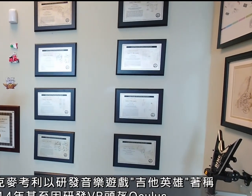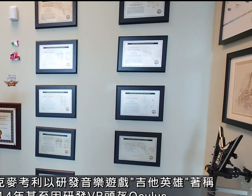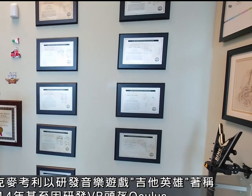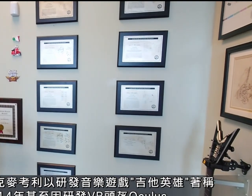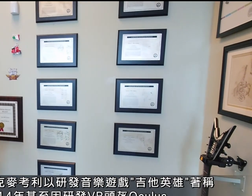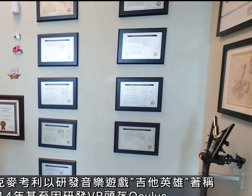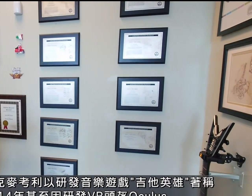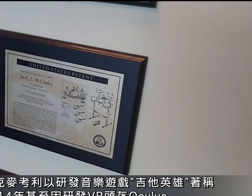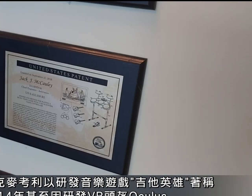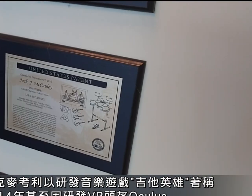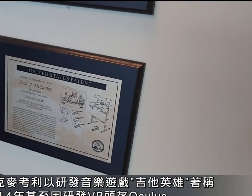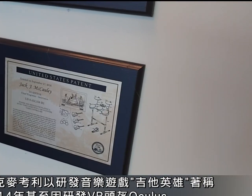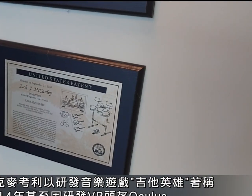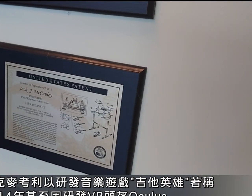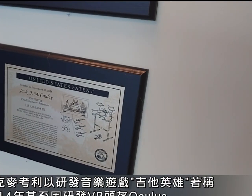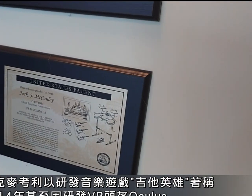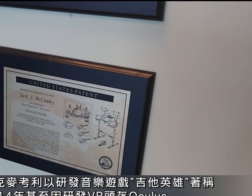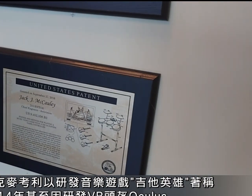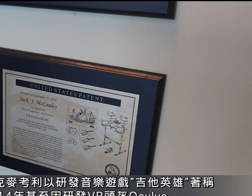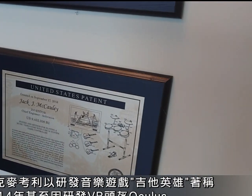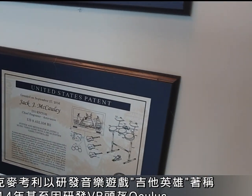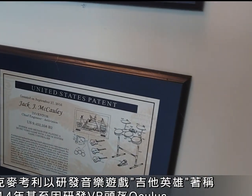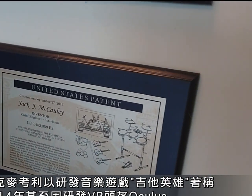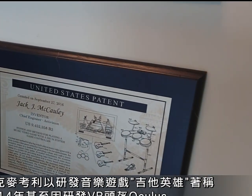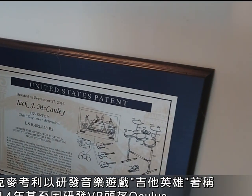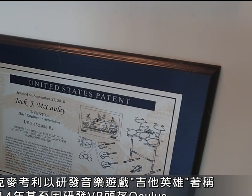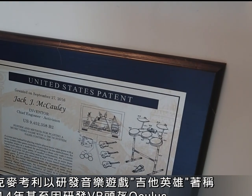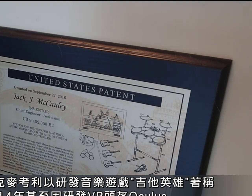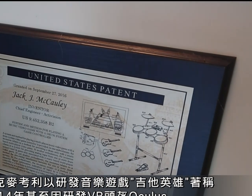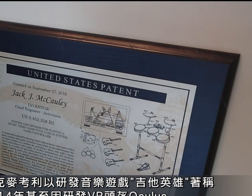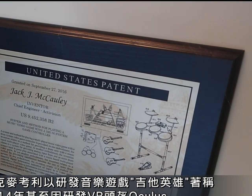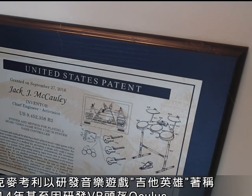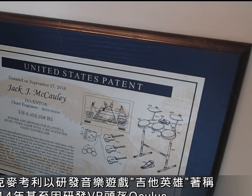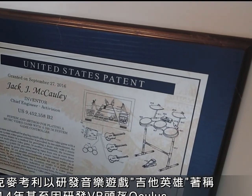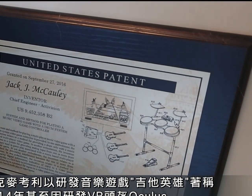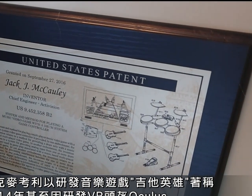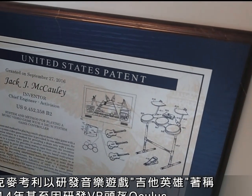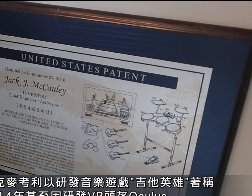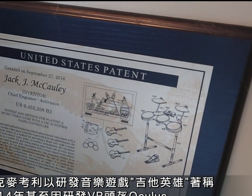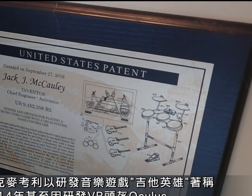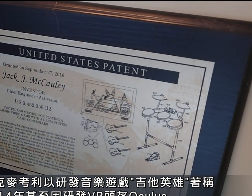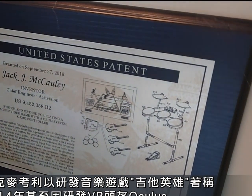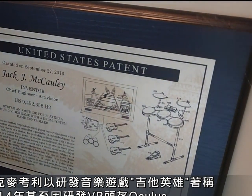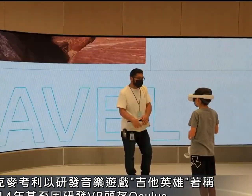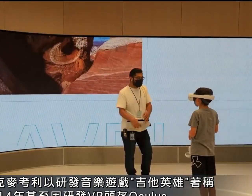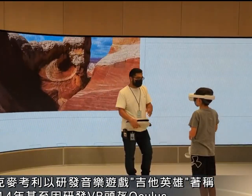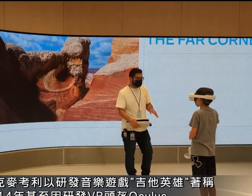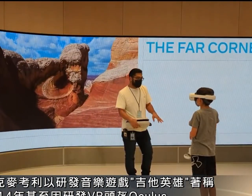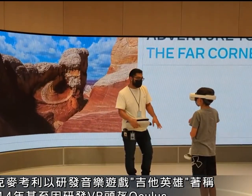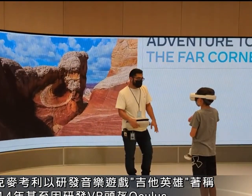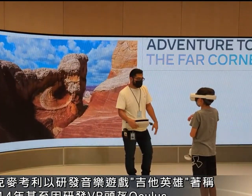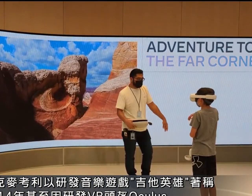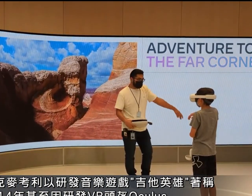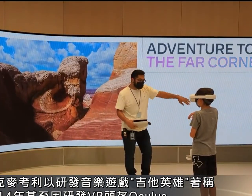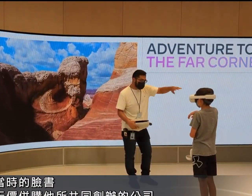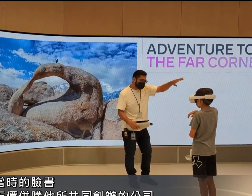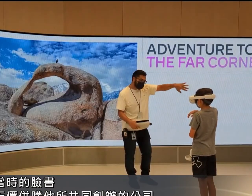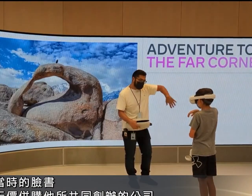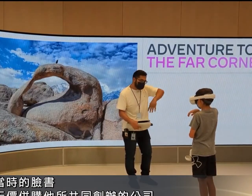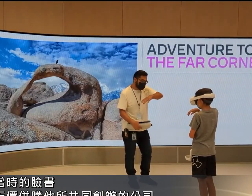乐游戏《吉他英雄》著称，2014年甚至因研发 VR 头盔 Oculus， 使当时的脸书